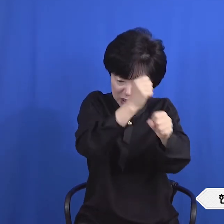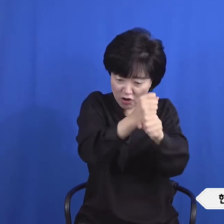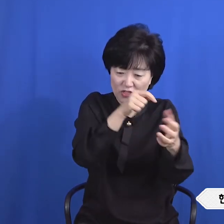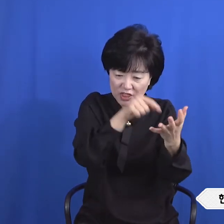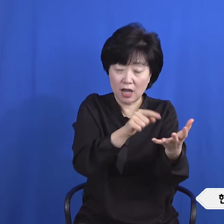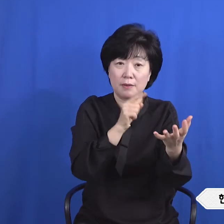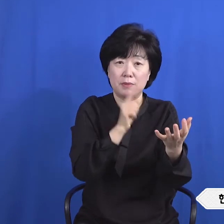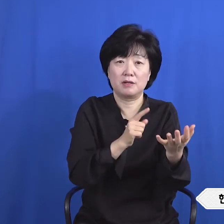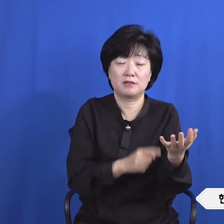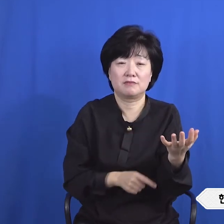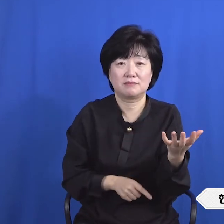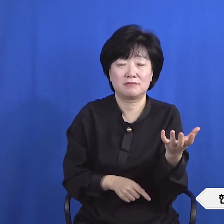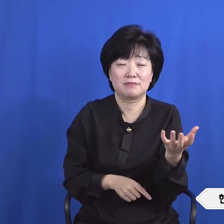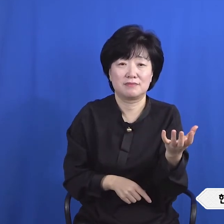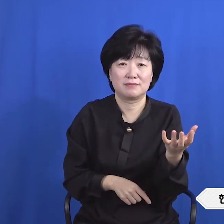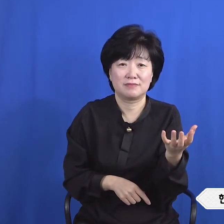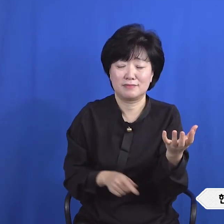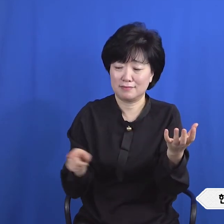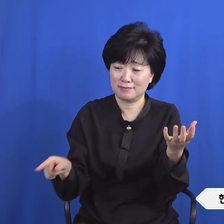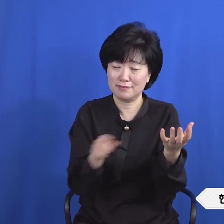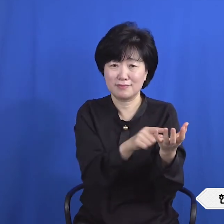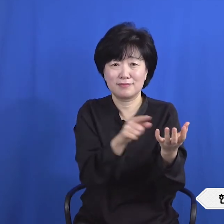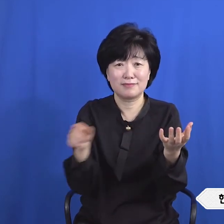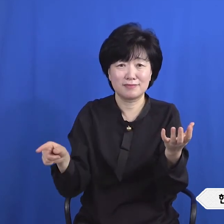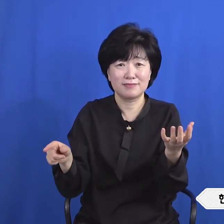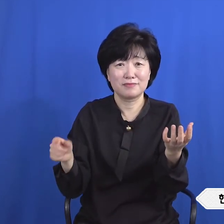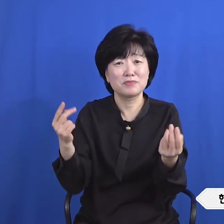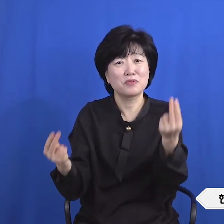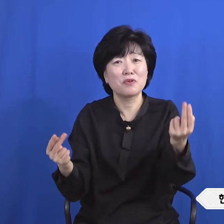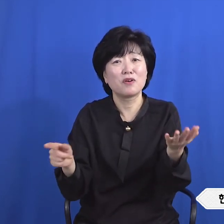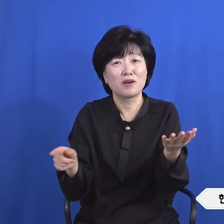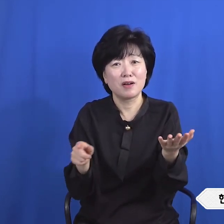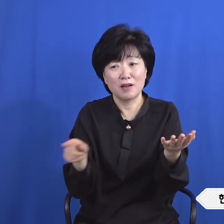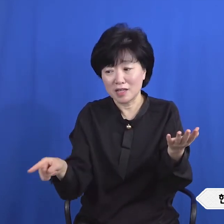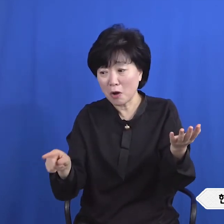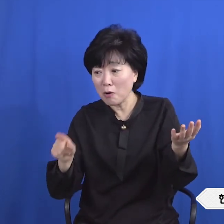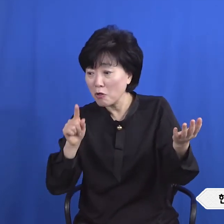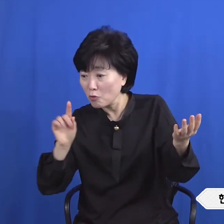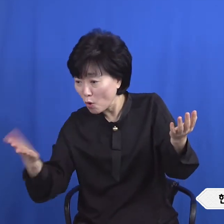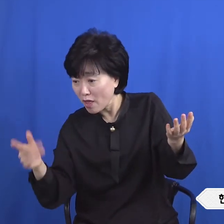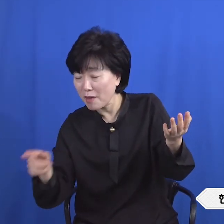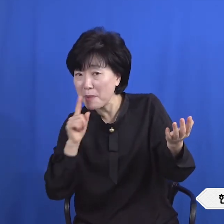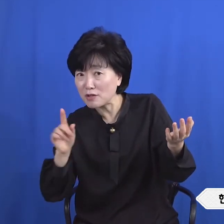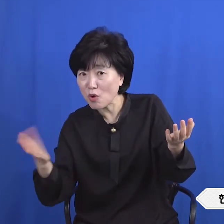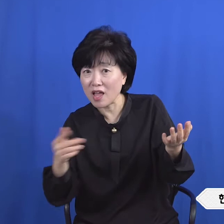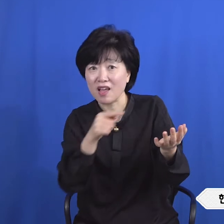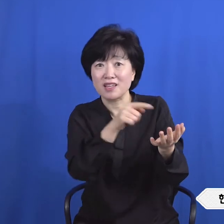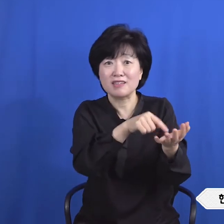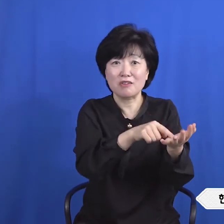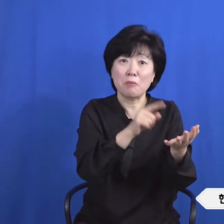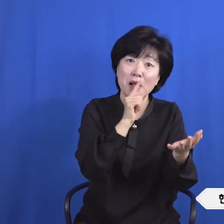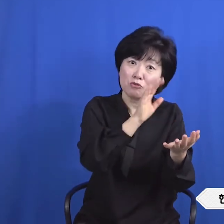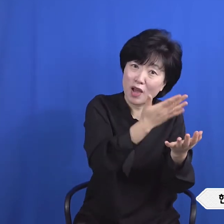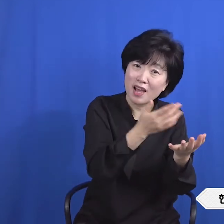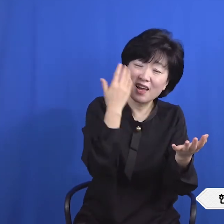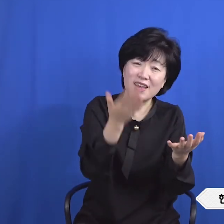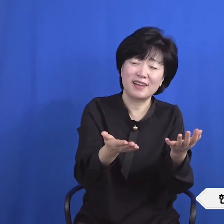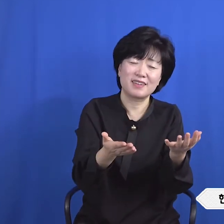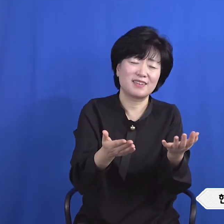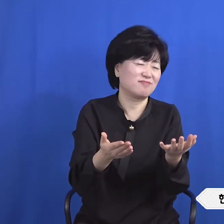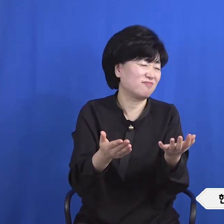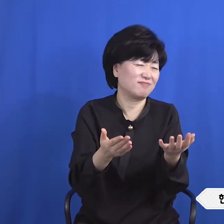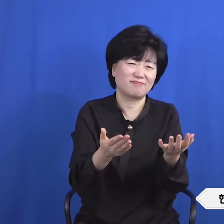우연이 되었다. 그럼 그게 논리적으로 말이 되겠습니까? 그래서 우리는 인간을 바라볼